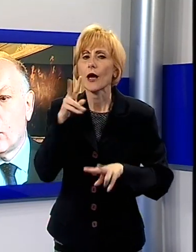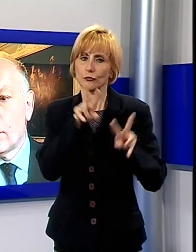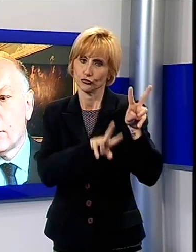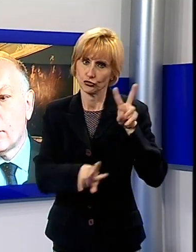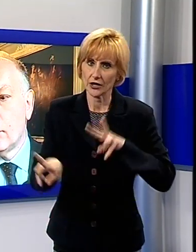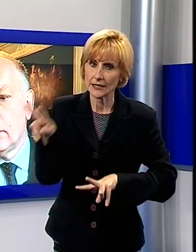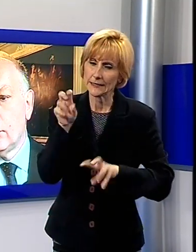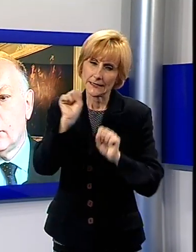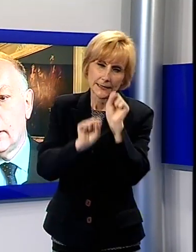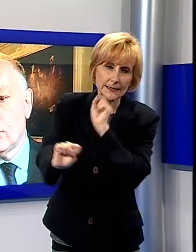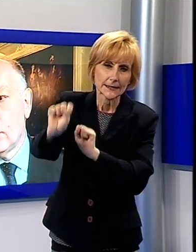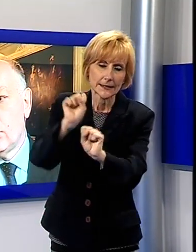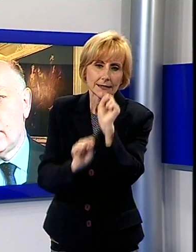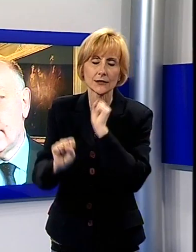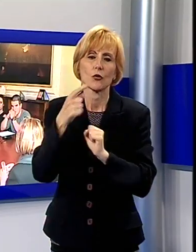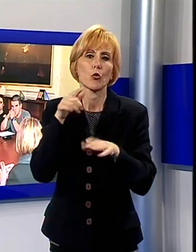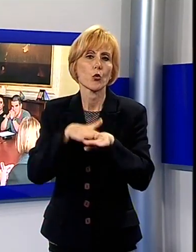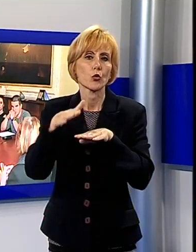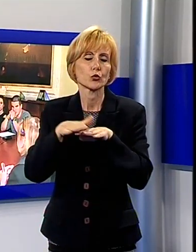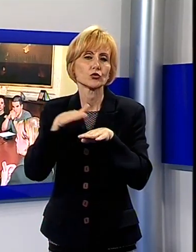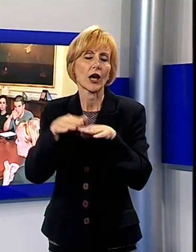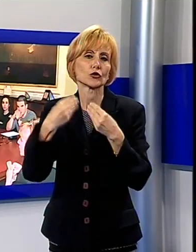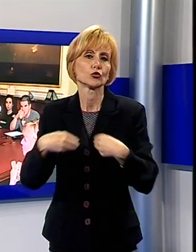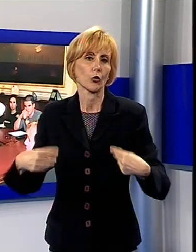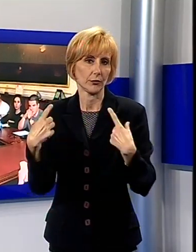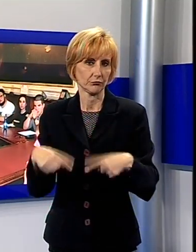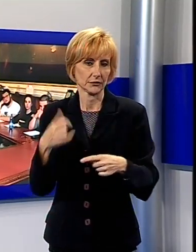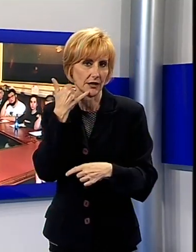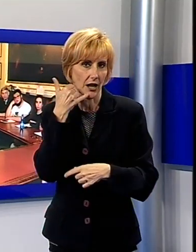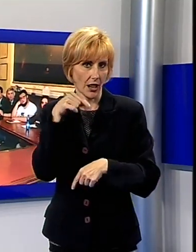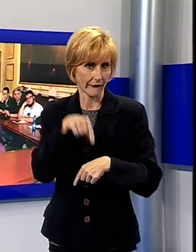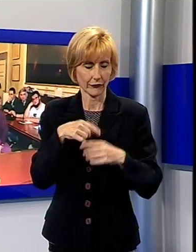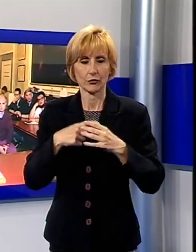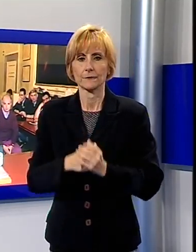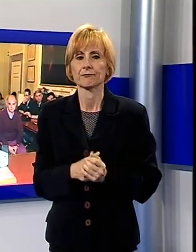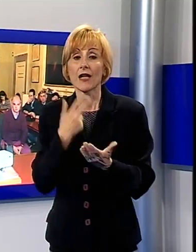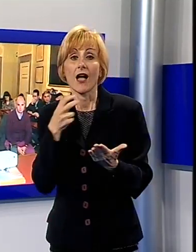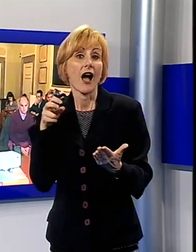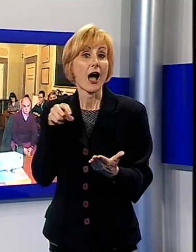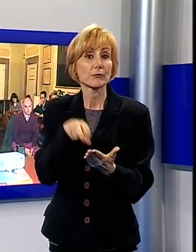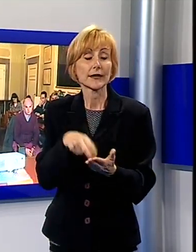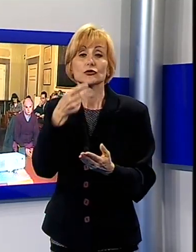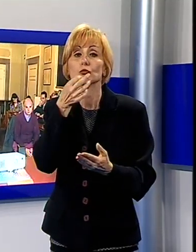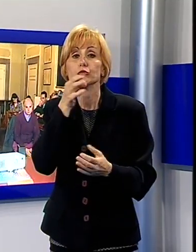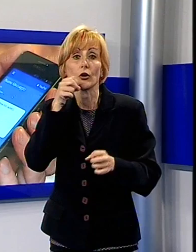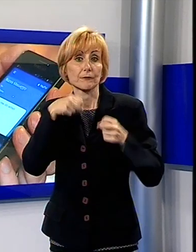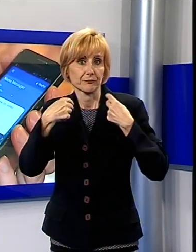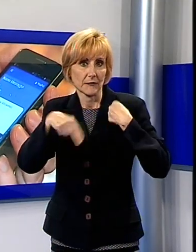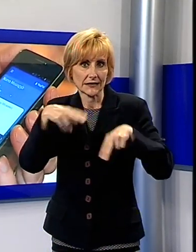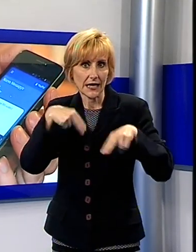anche con questo strumento la sua incidenza. L'applicazione, come detto, consente di inviare segnalazioni anche in via anonima e grazie